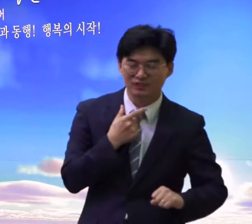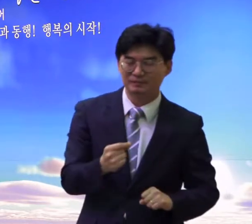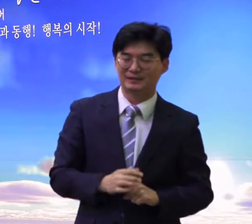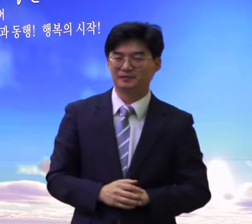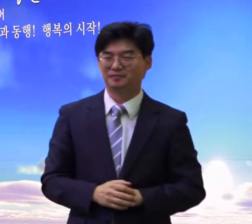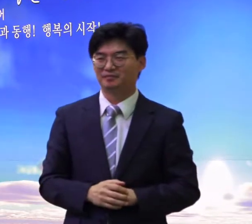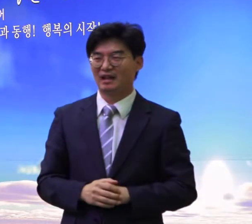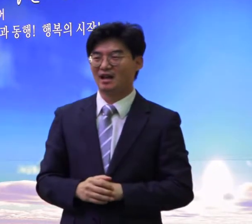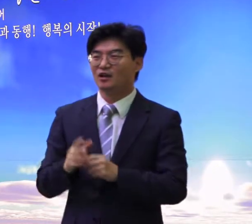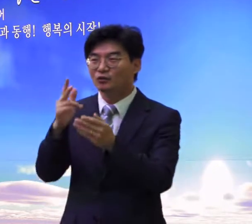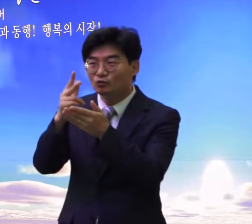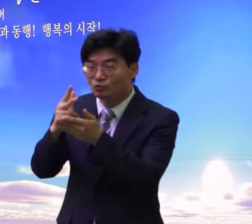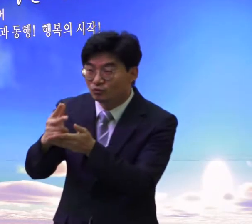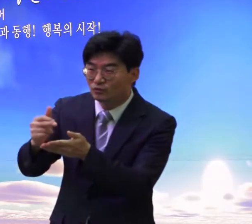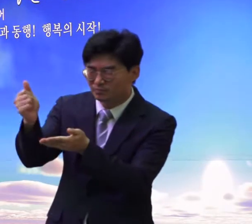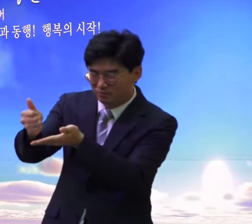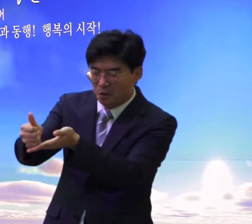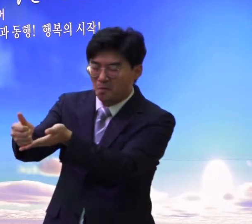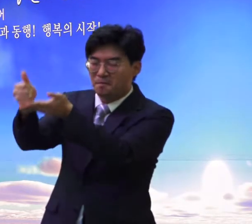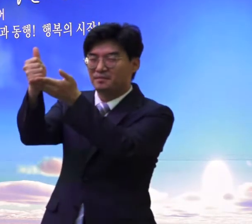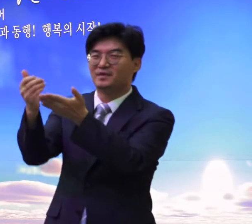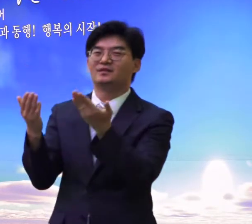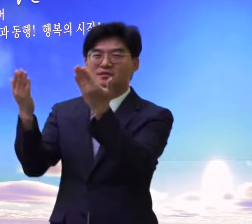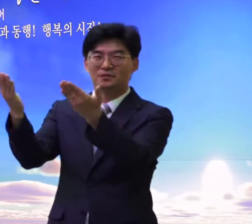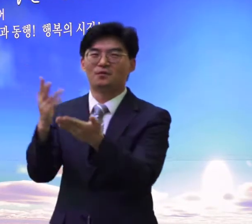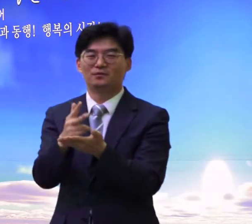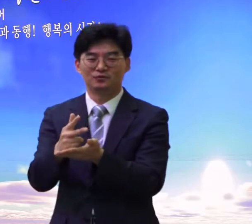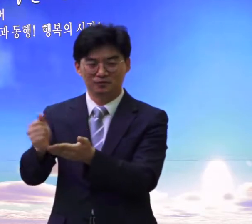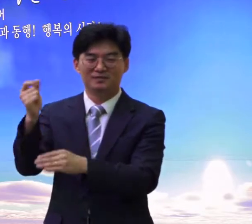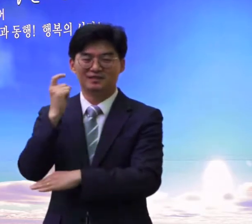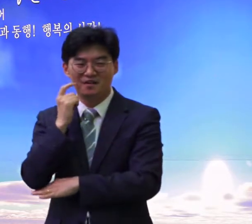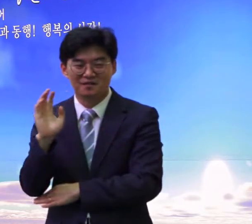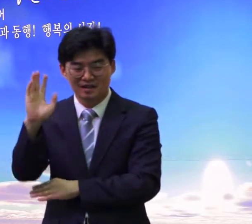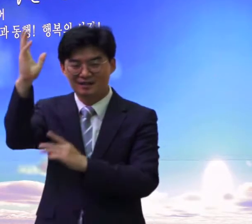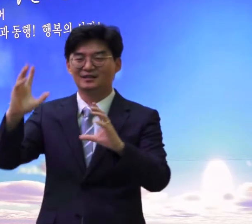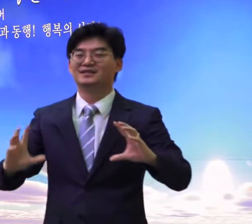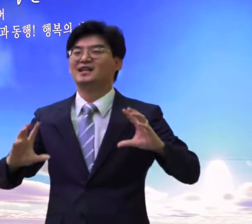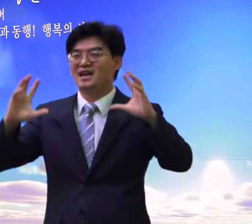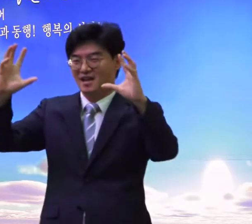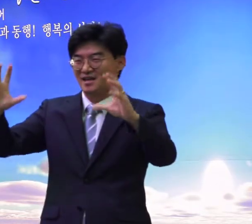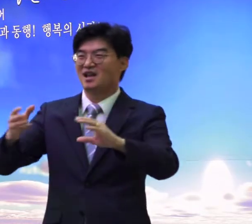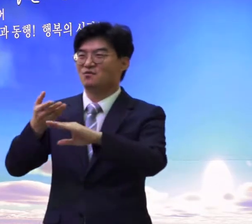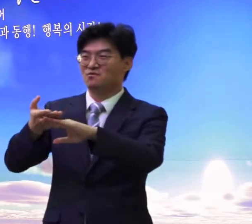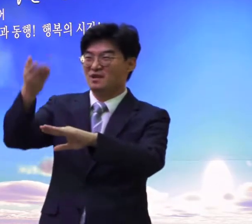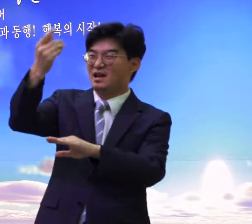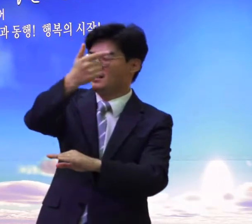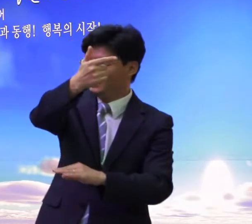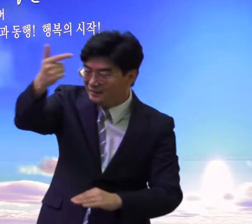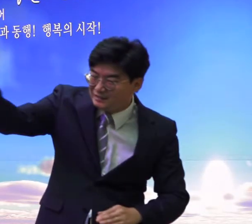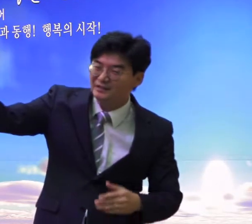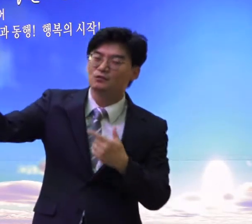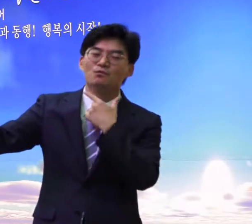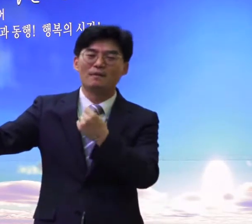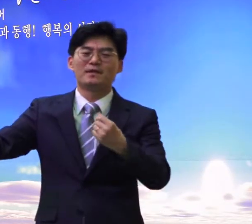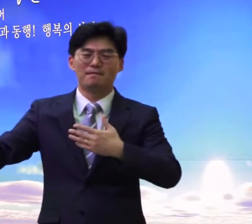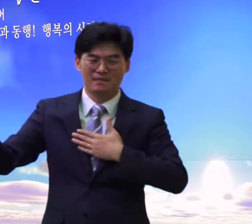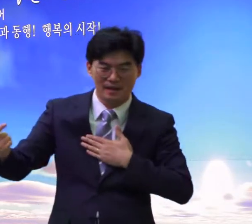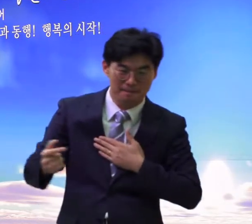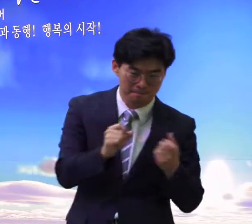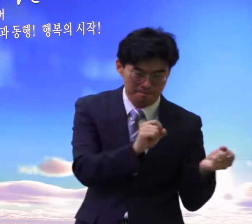하나님이여, 주는 하늘 위에 높이 들리시며 주의 영광이 온 세계 위에 높아지기를 원하나이다.